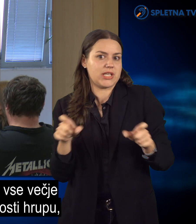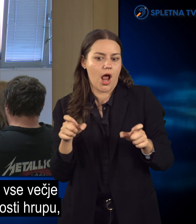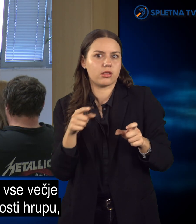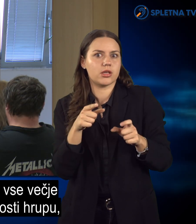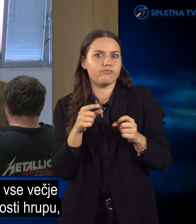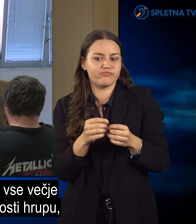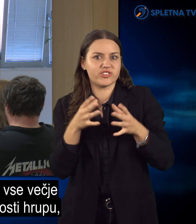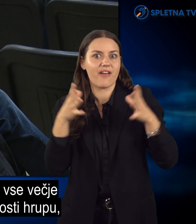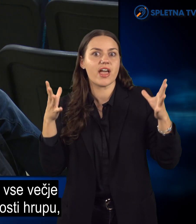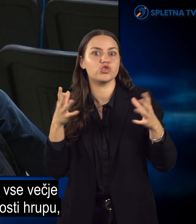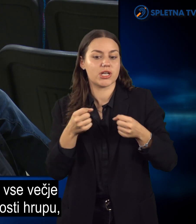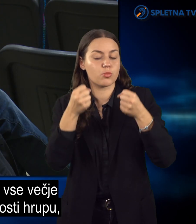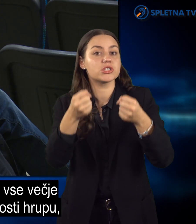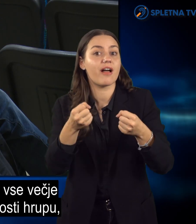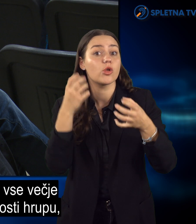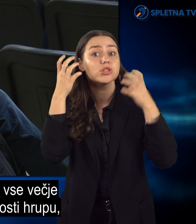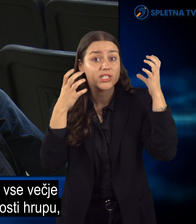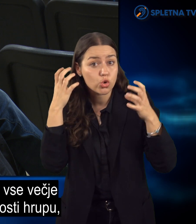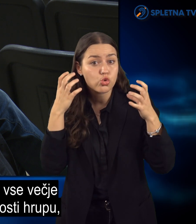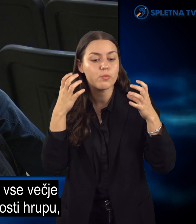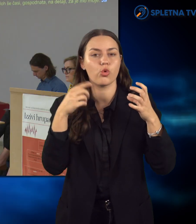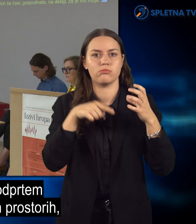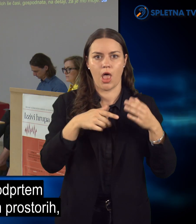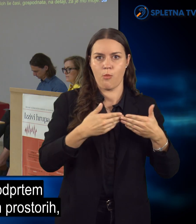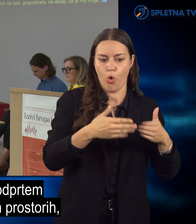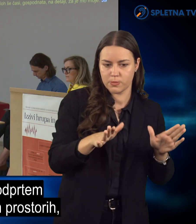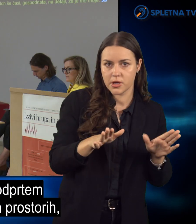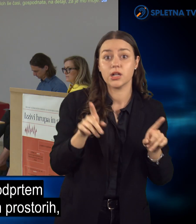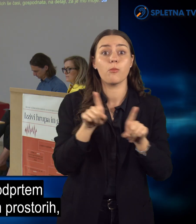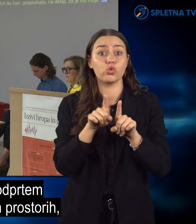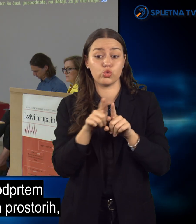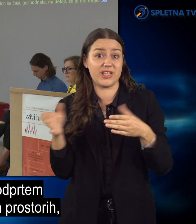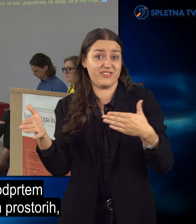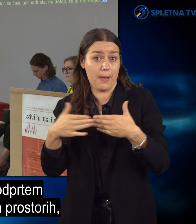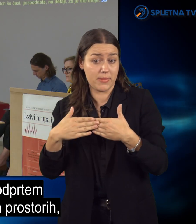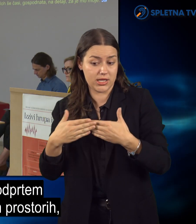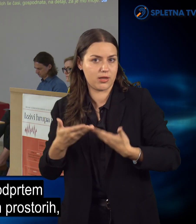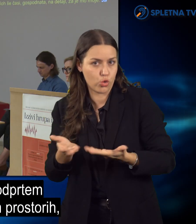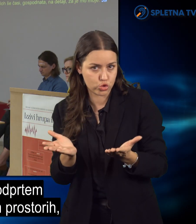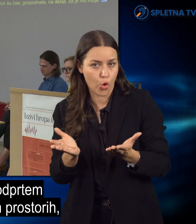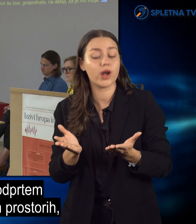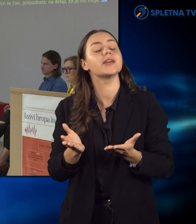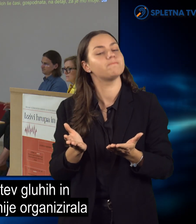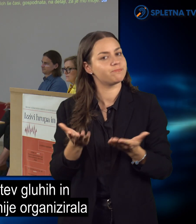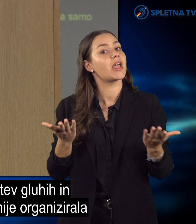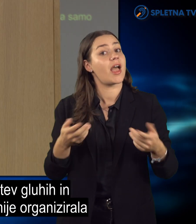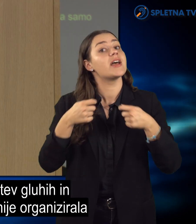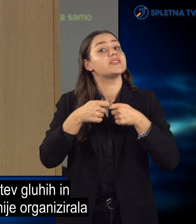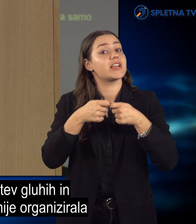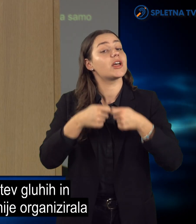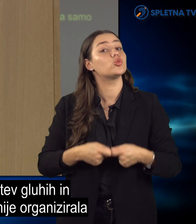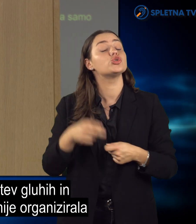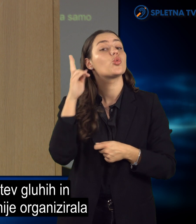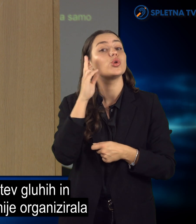Prav zaradi vse večje izpostavljenosti hrupu, tako na odprtem kot v zaprtih prostorih, je Zveza društev gluhih in